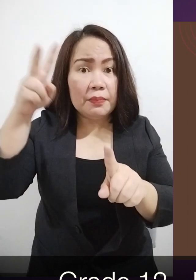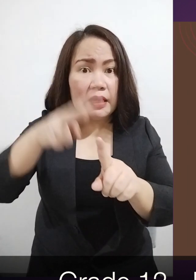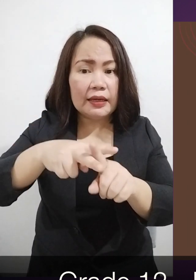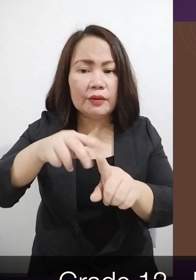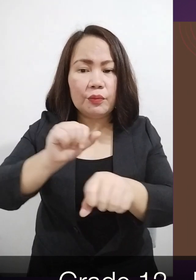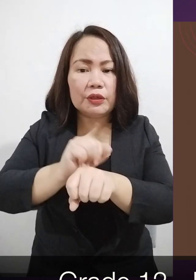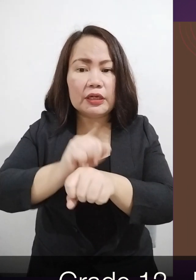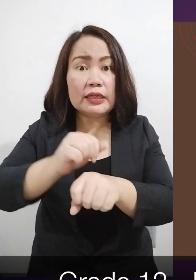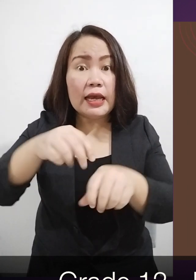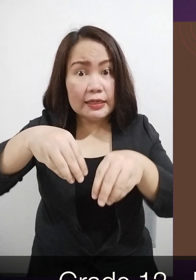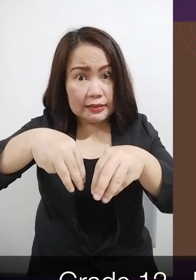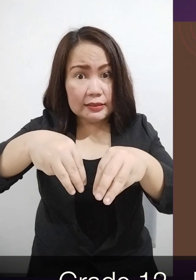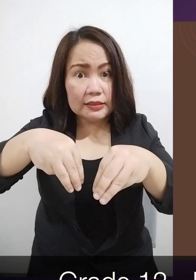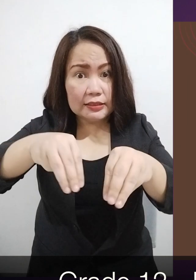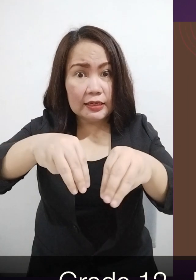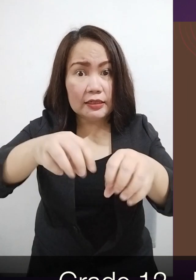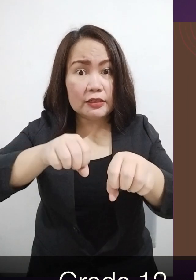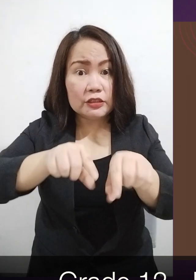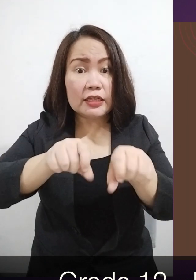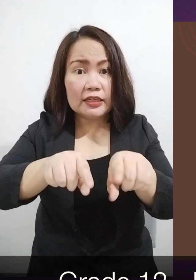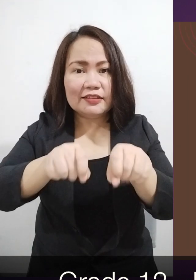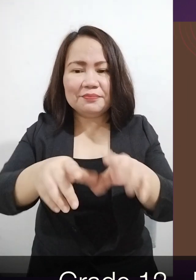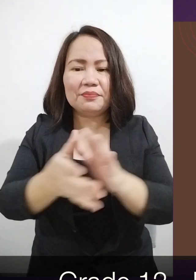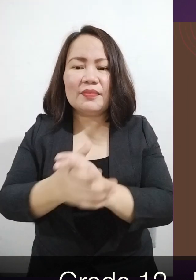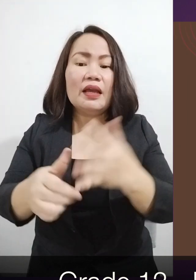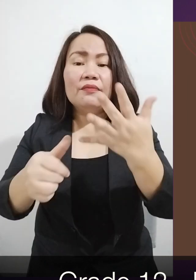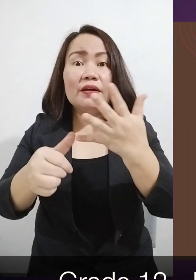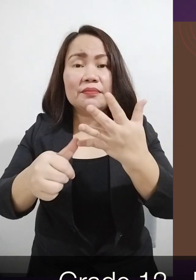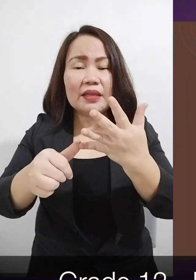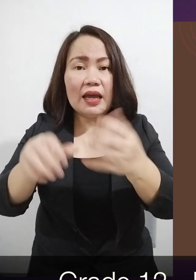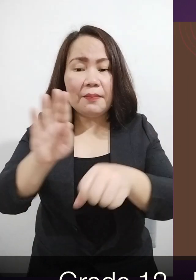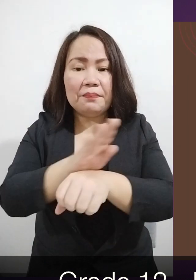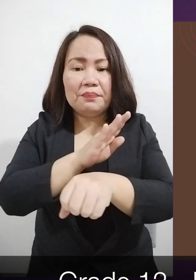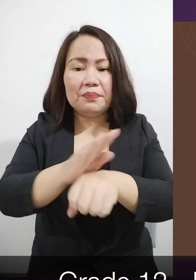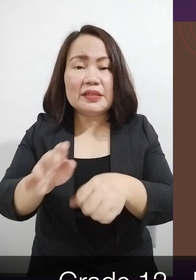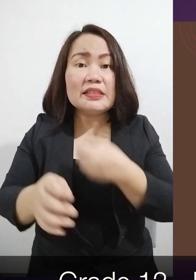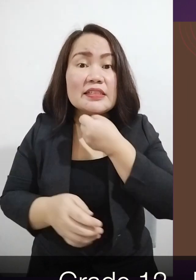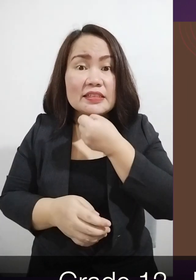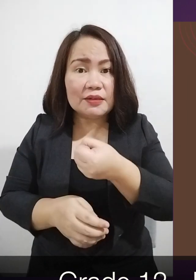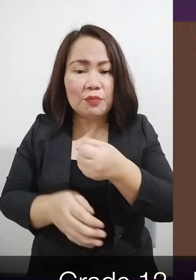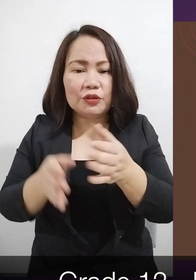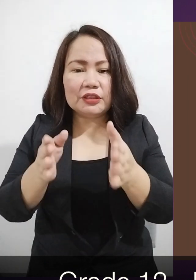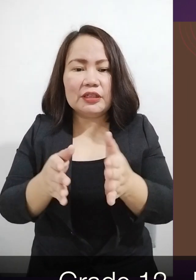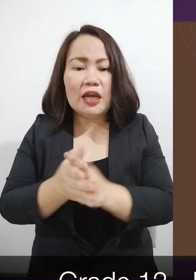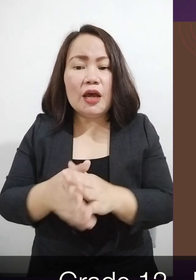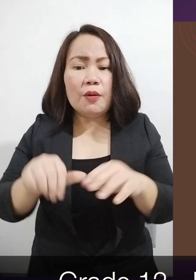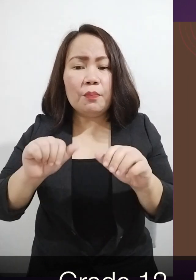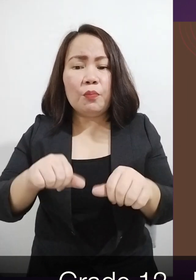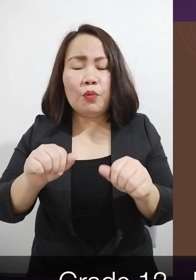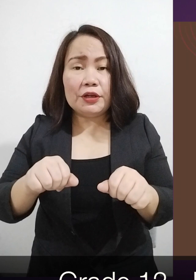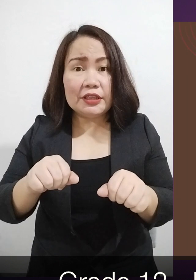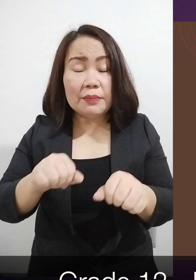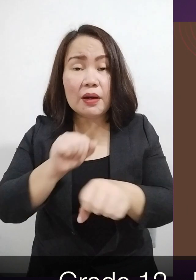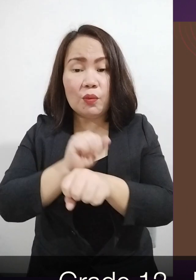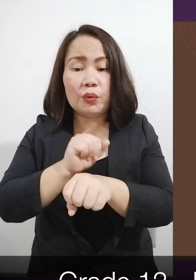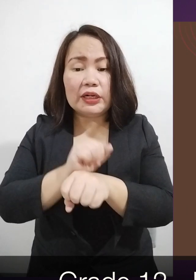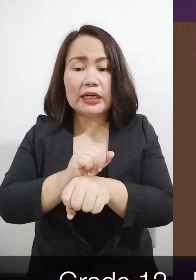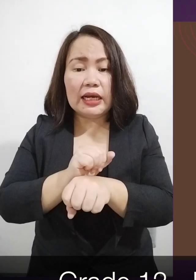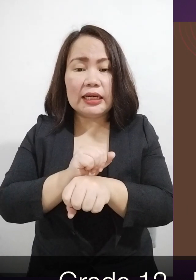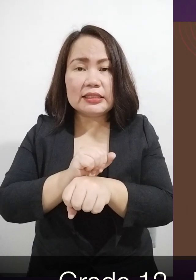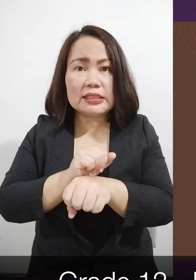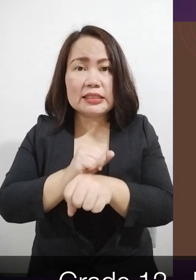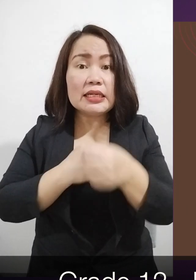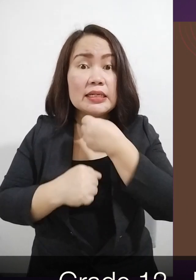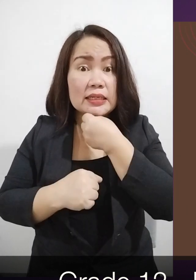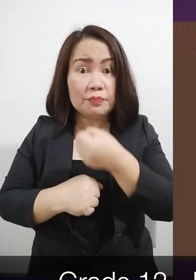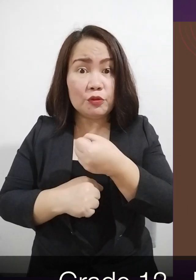bilang salesman. 5. Business reporter. Ang negosyante na dalubhasa sa kanyang larangan ay maaring magtatrabaho